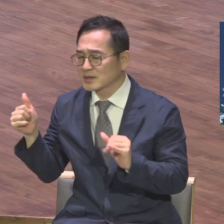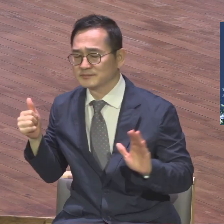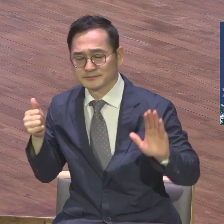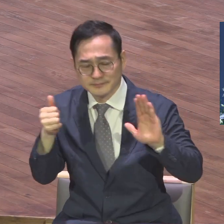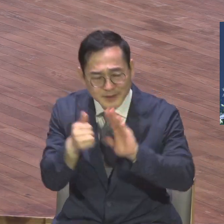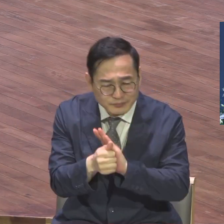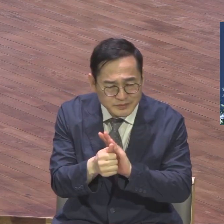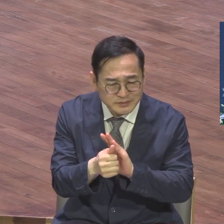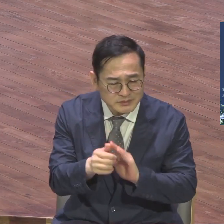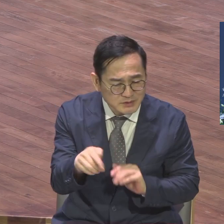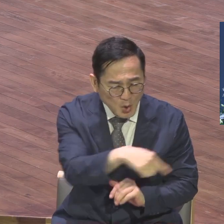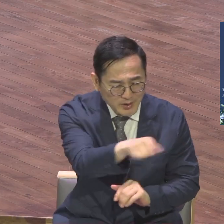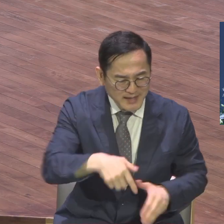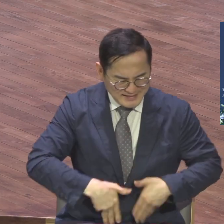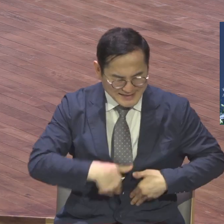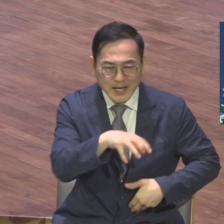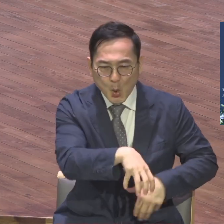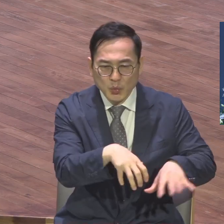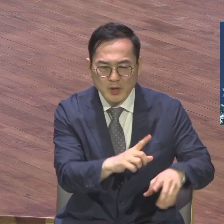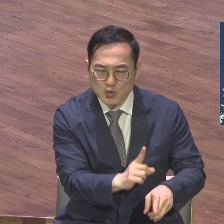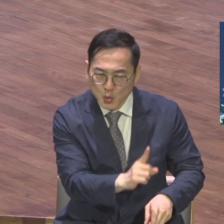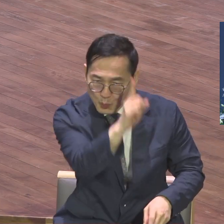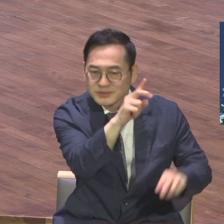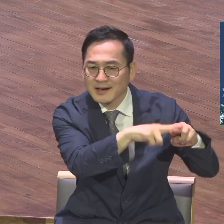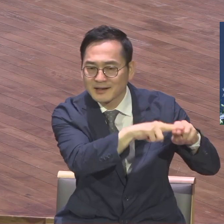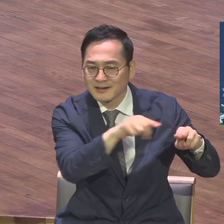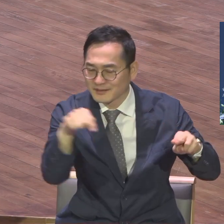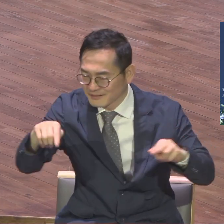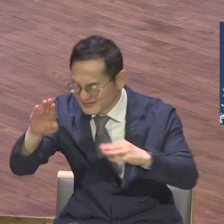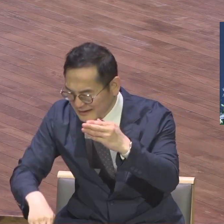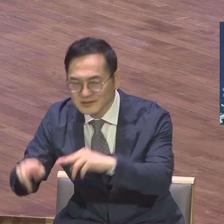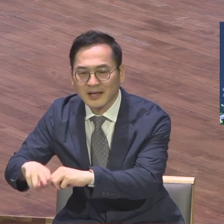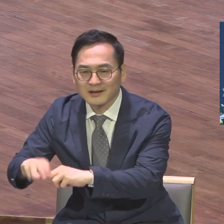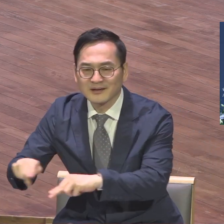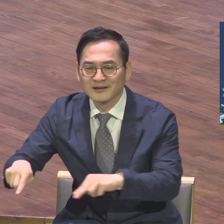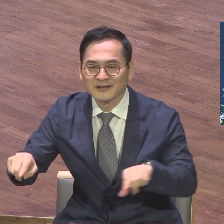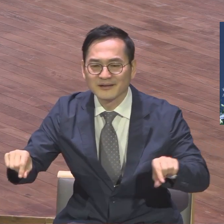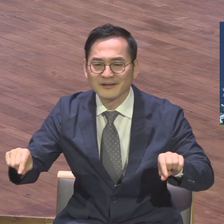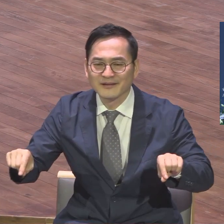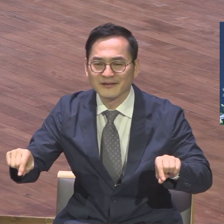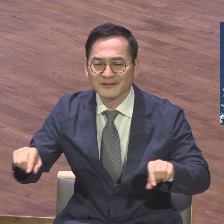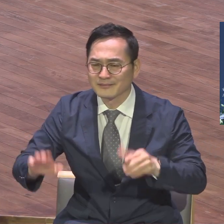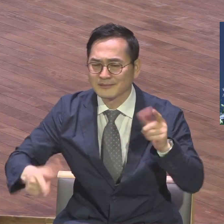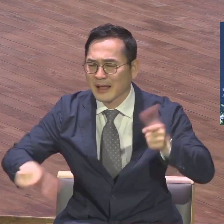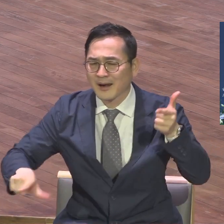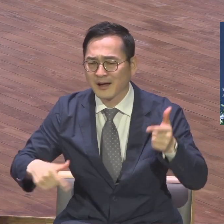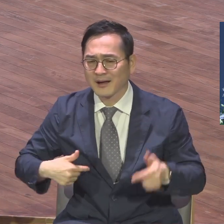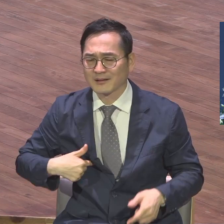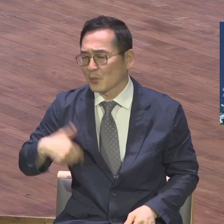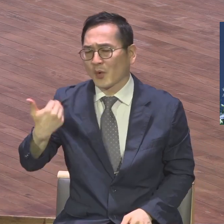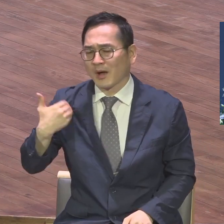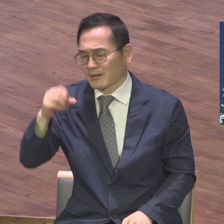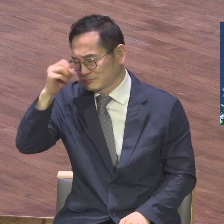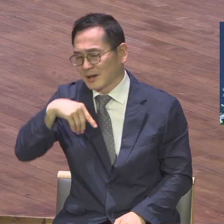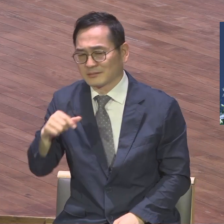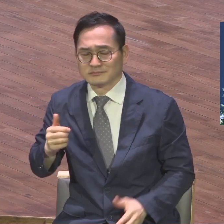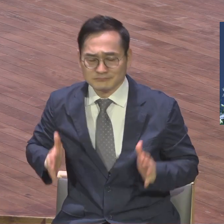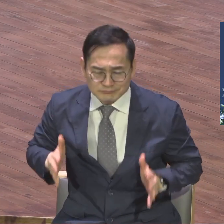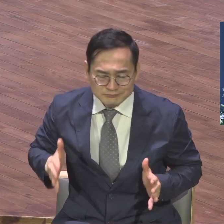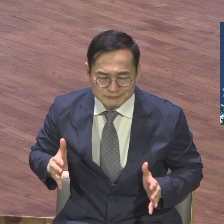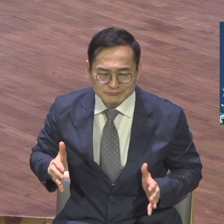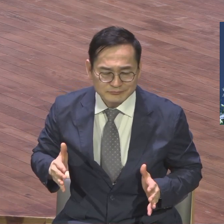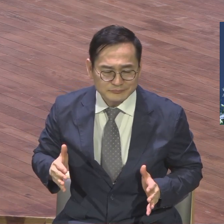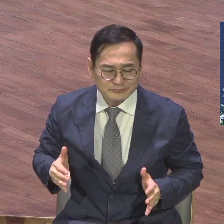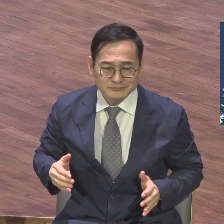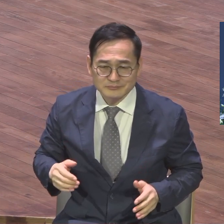어디가 윗자리인지 어디가 아랫자리인지 그거를 구분을 못하다 보니까 만약에